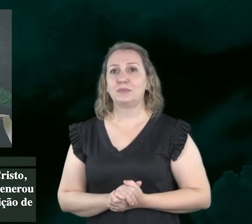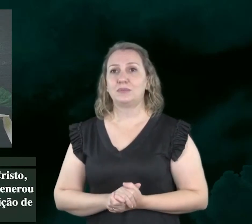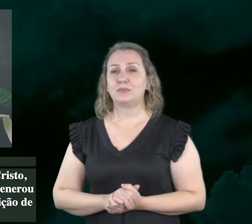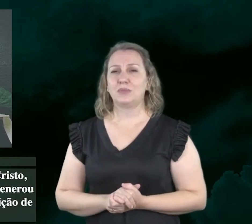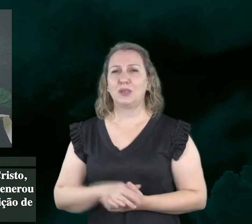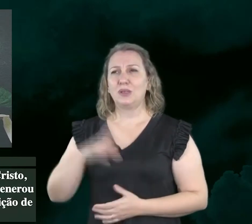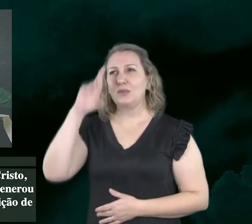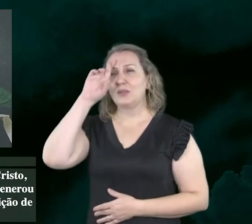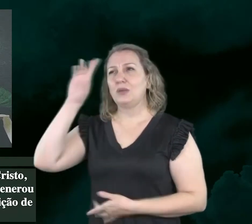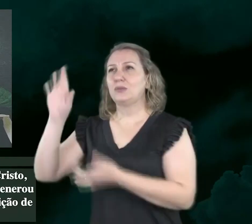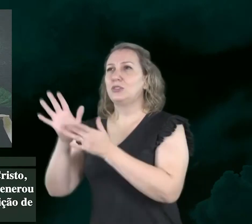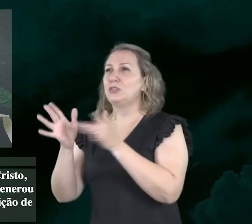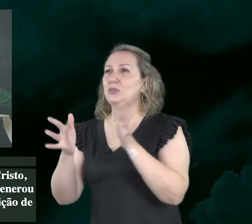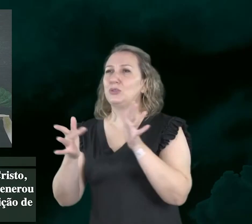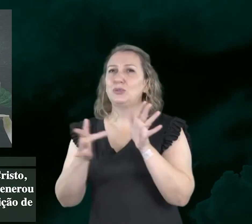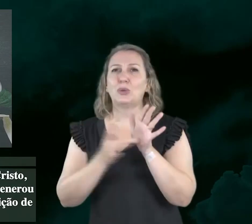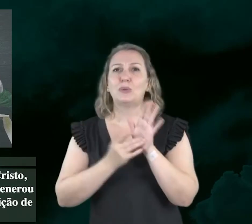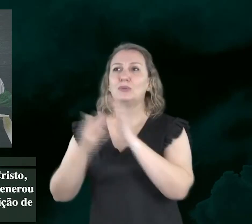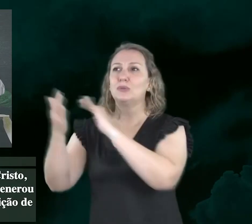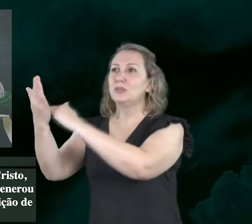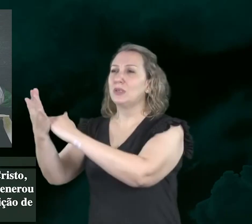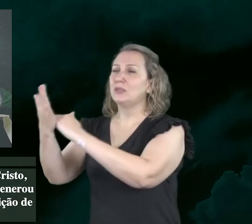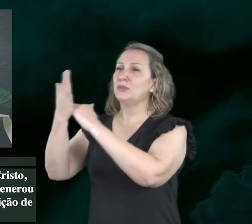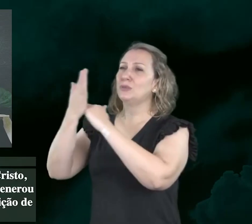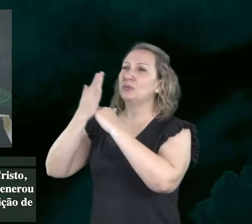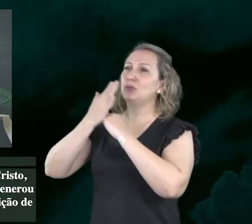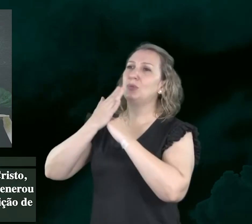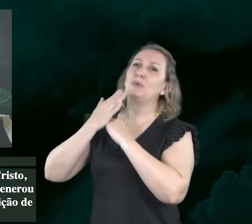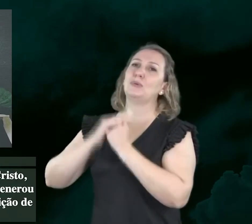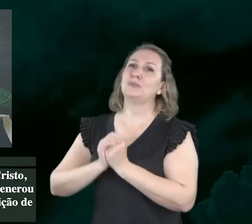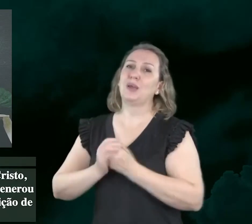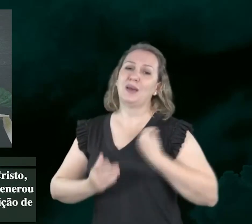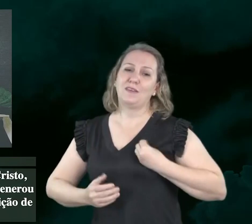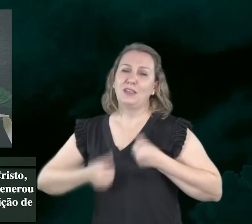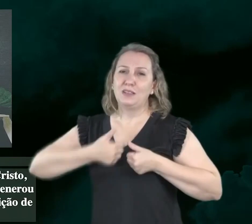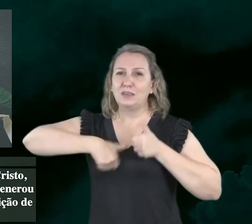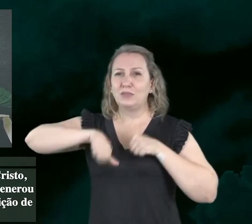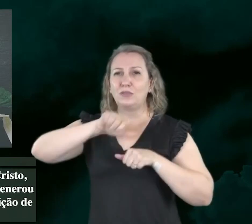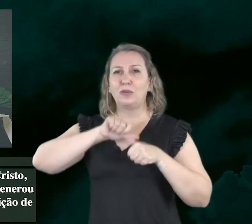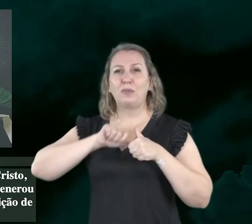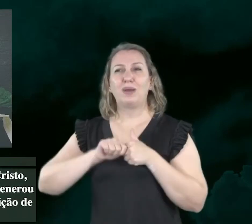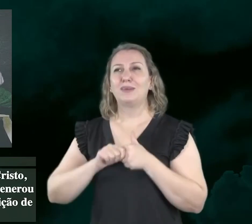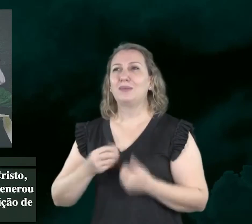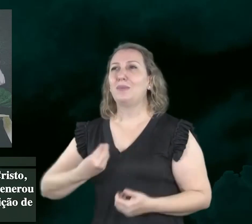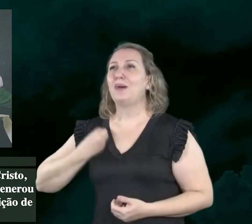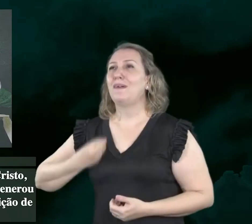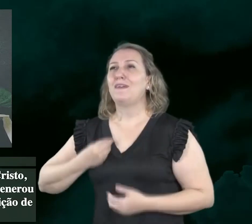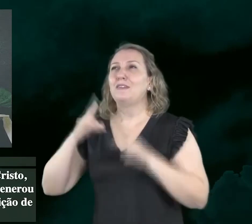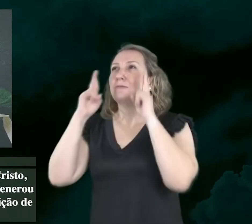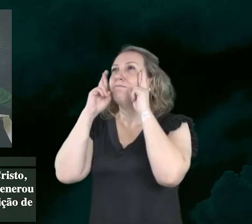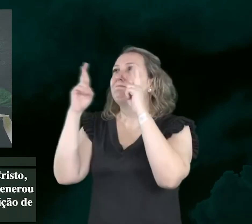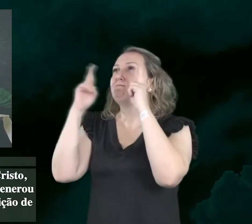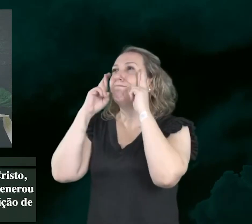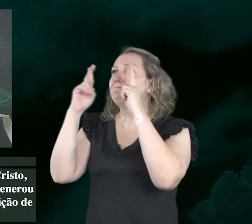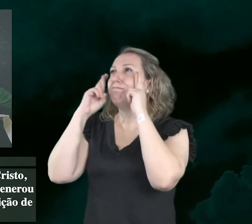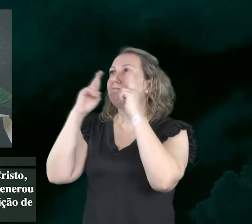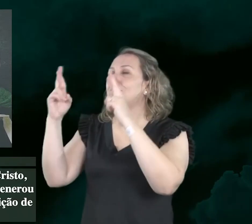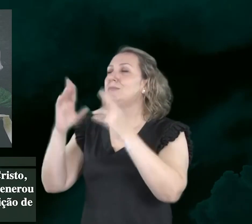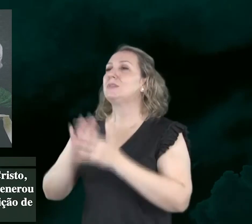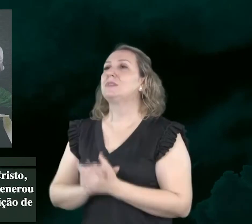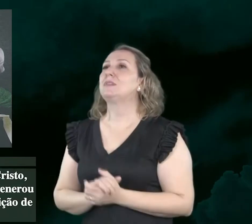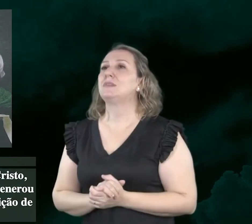para uma viva esperança mediante a ressurreição de Jesus Cristo dentre os mortos, para uma herança incorruptível, essa é a